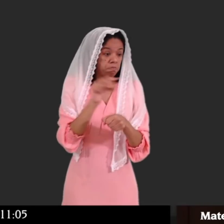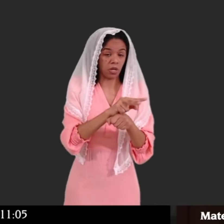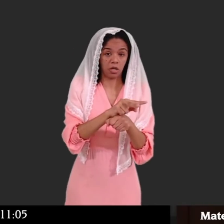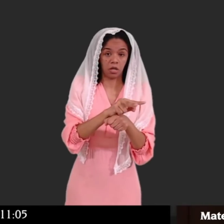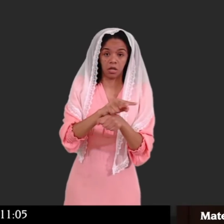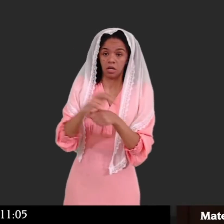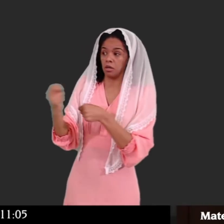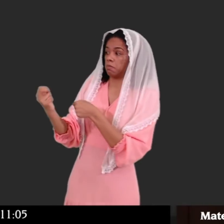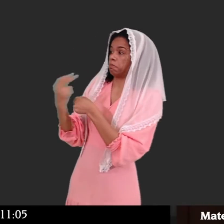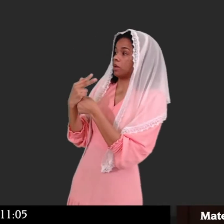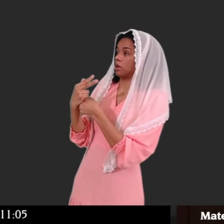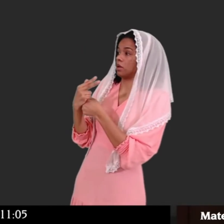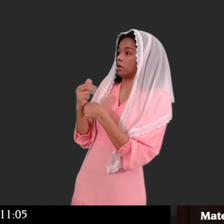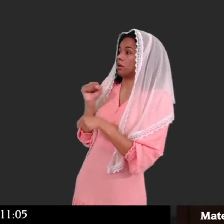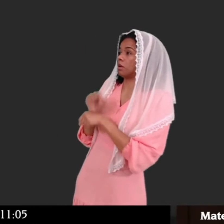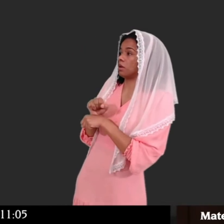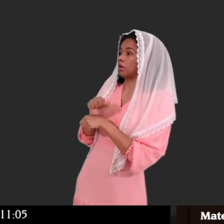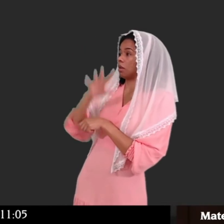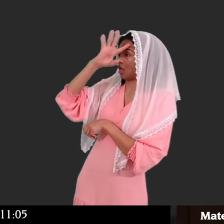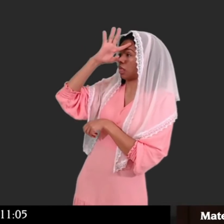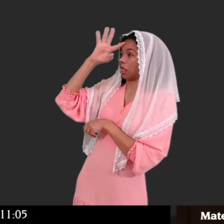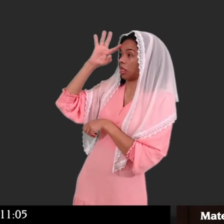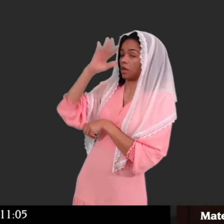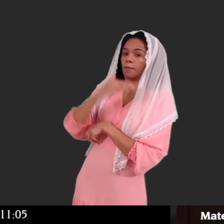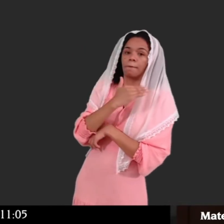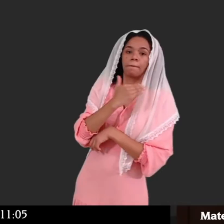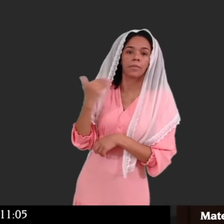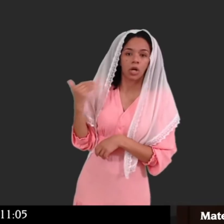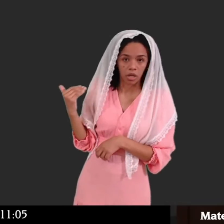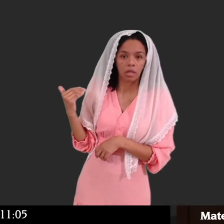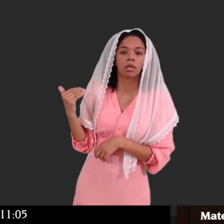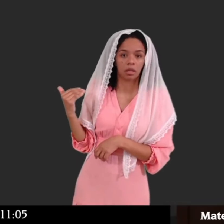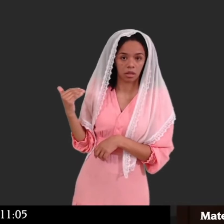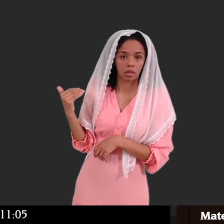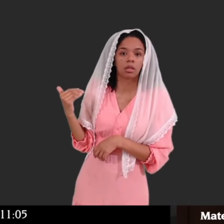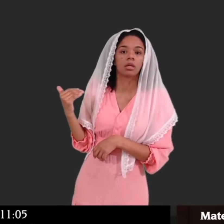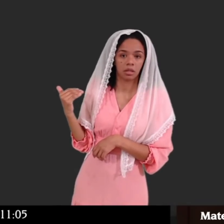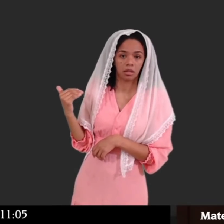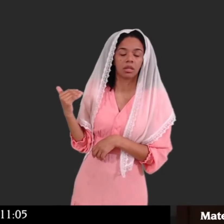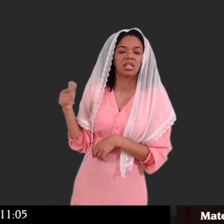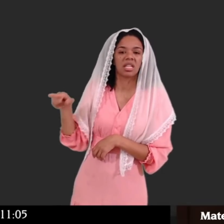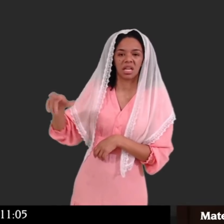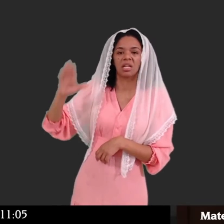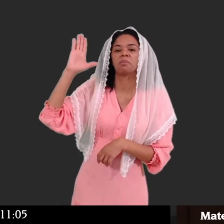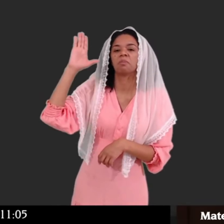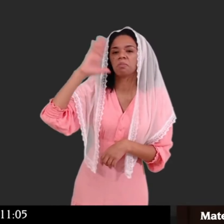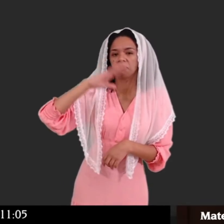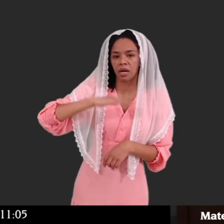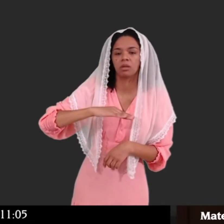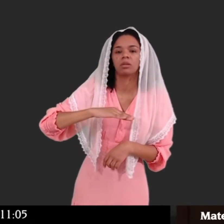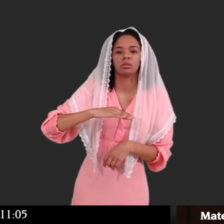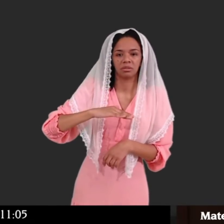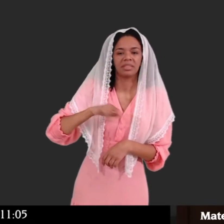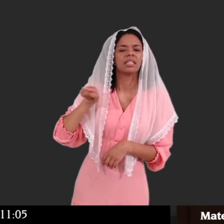não buscar um antídoto, ele morre. E as suas obras são perversas. E eu há